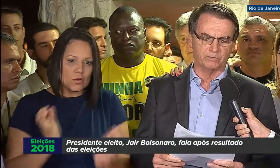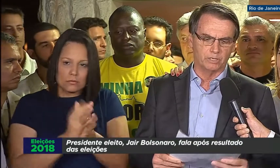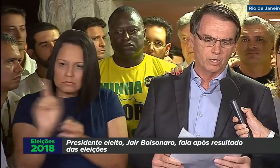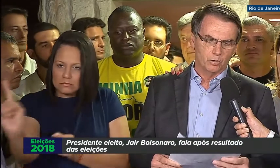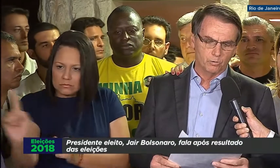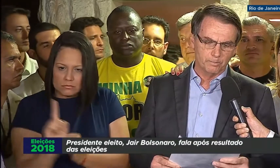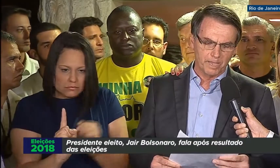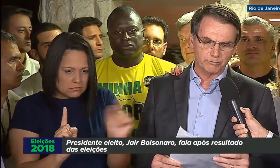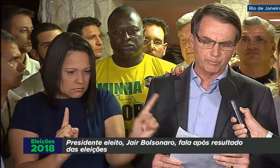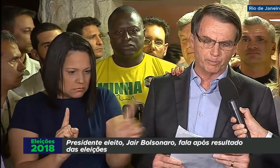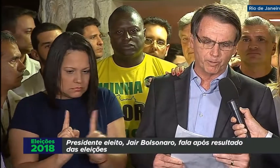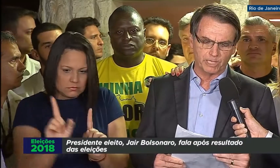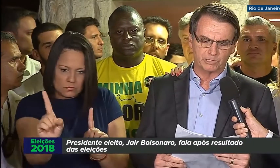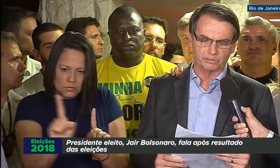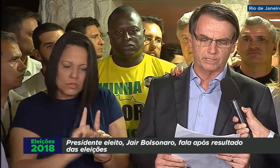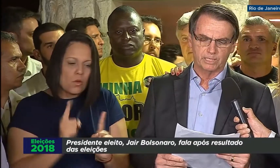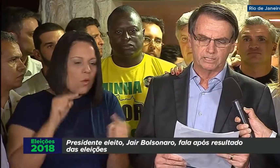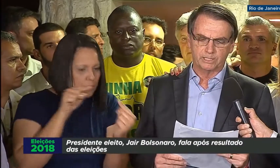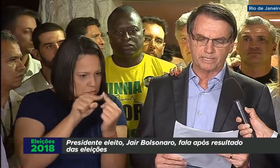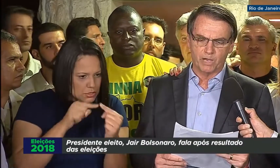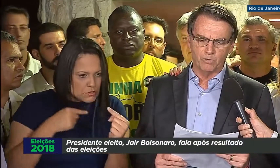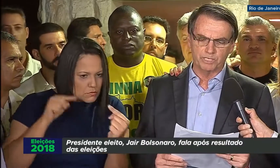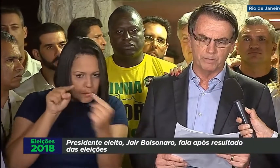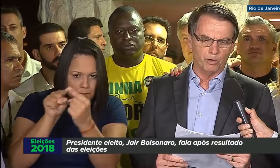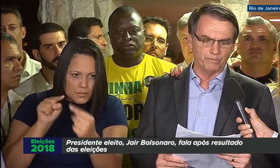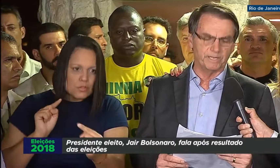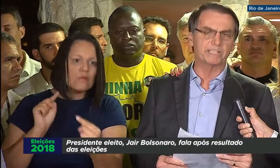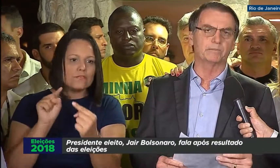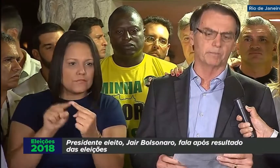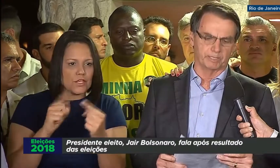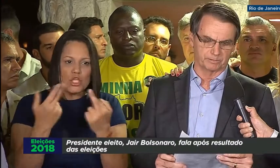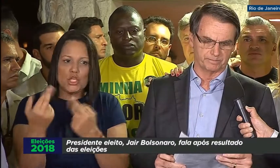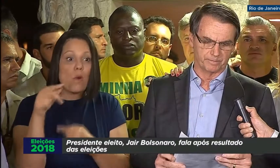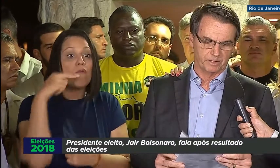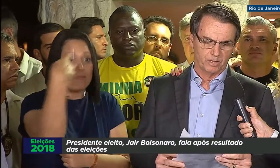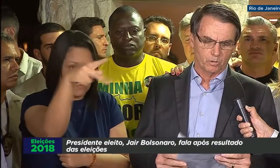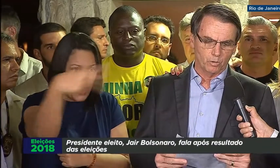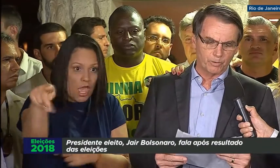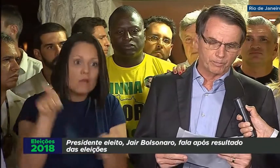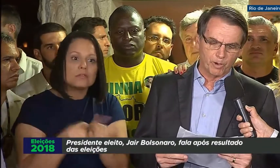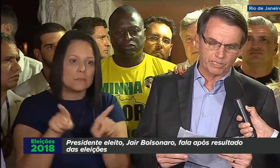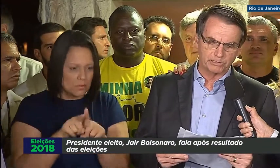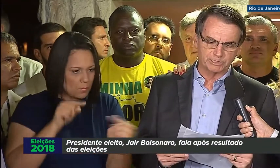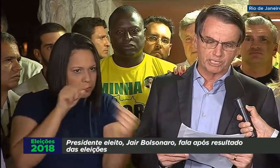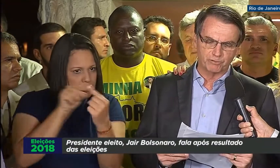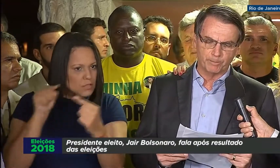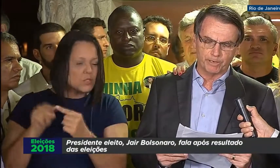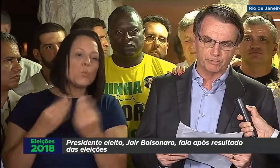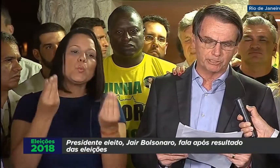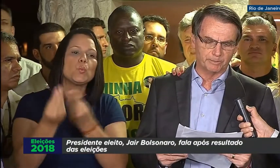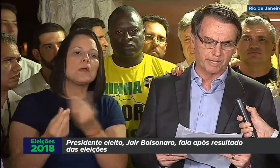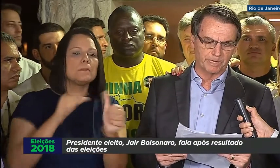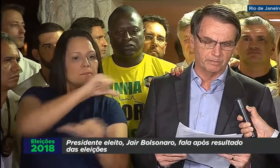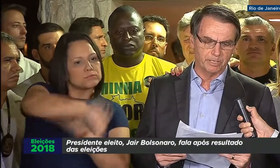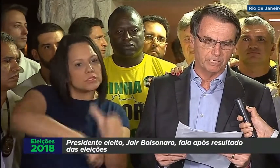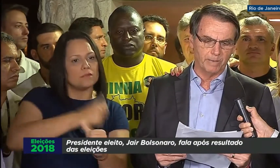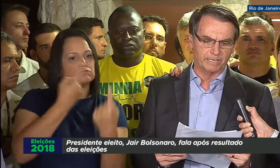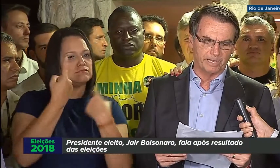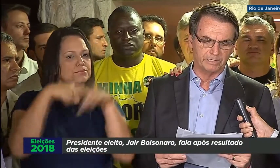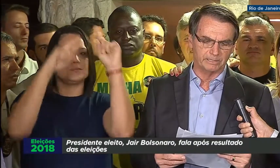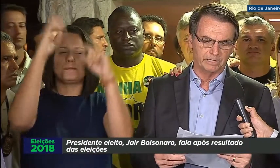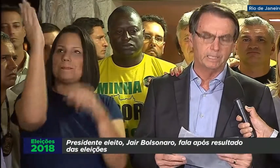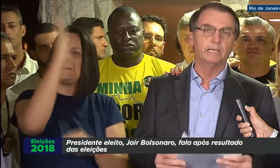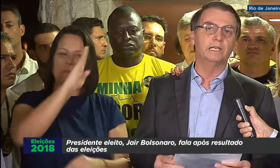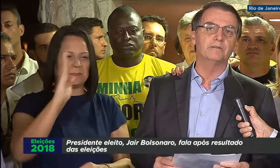que tenham o mesmo propósito de cada um que me ouve nesse momento. O propósito de transformar o nosso Brasil em